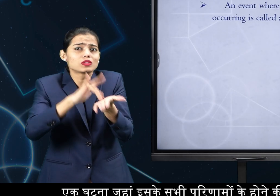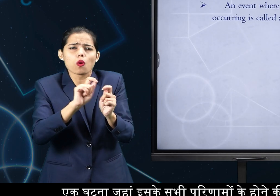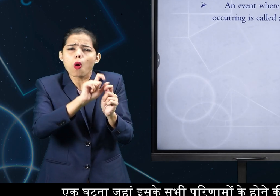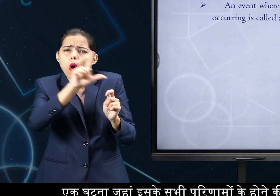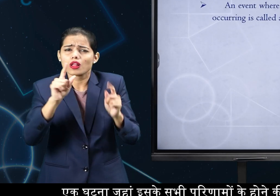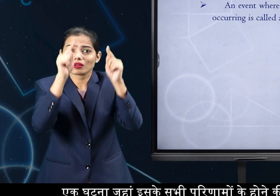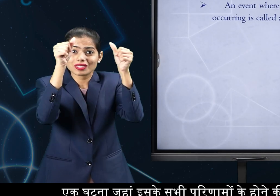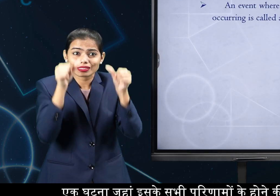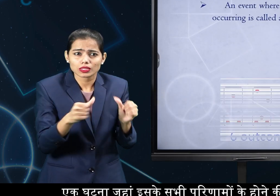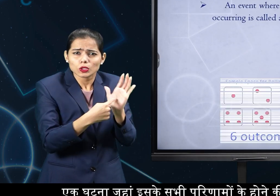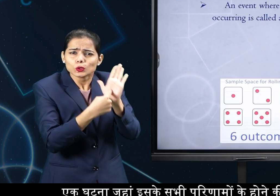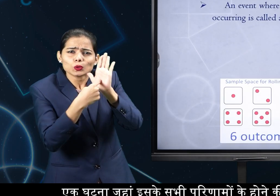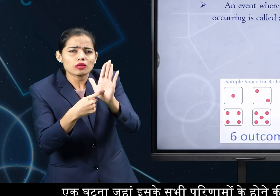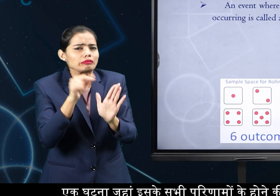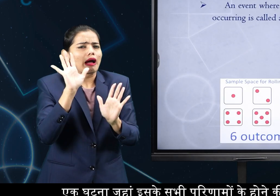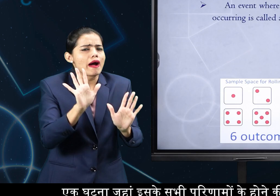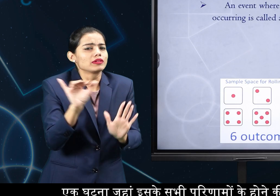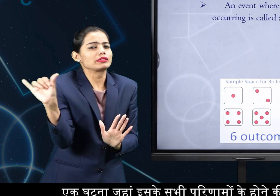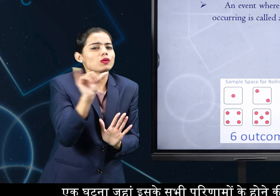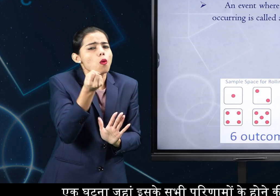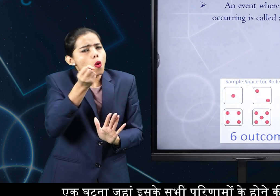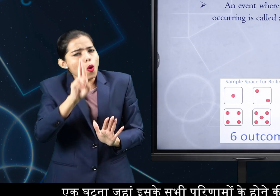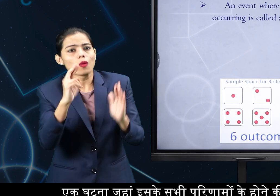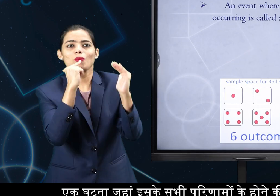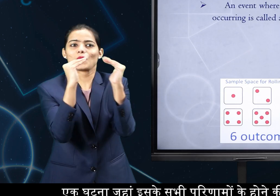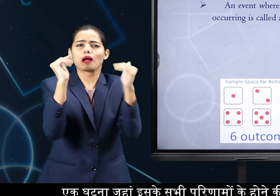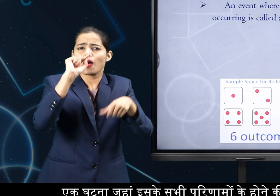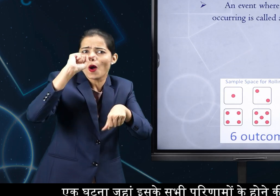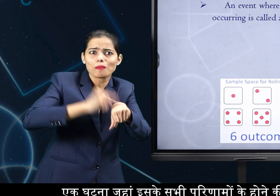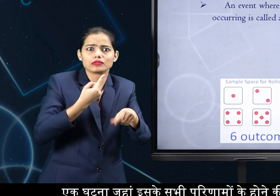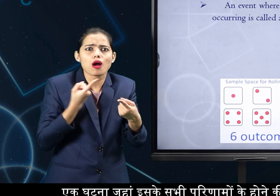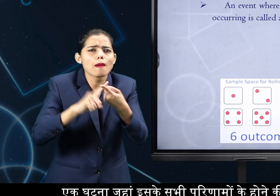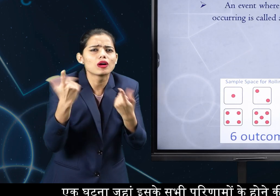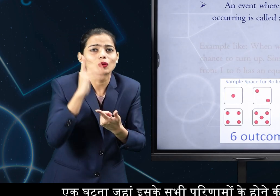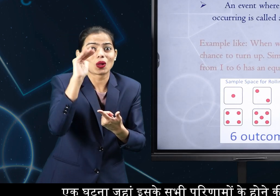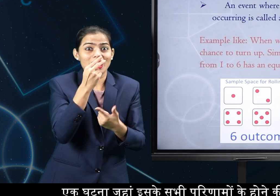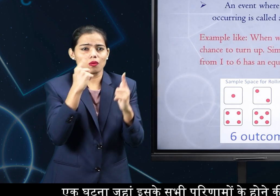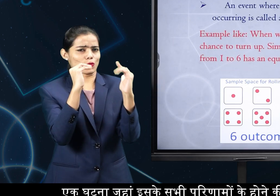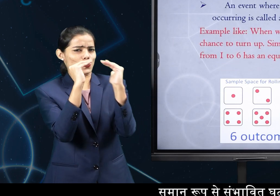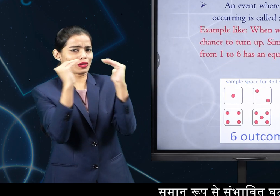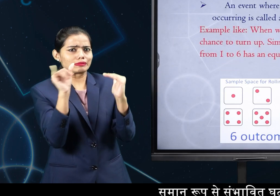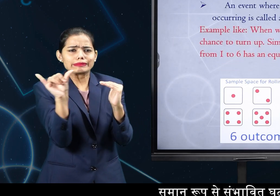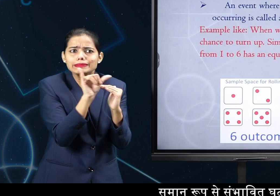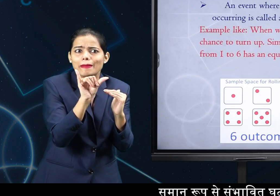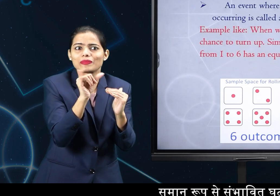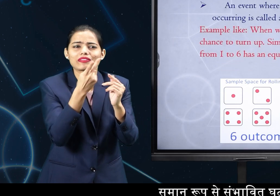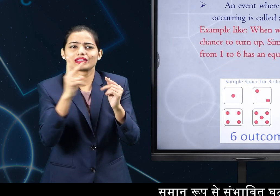एक घटना जहाँ इसके सभी परिणामों के होने की समान या समान संभावना होती है समान रूप से संभावित